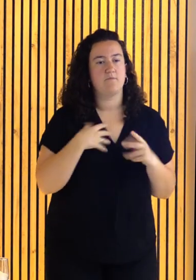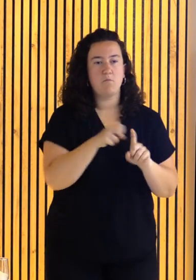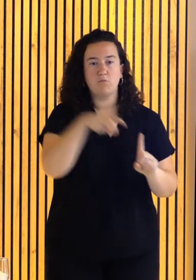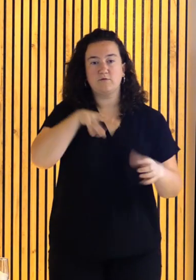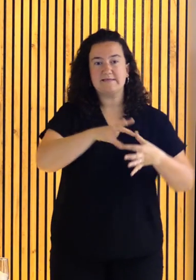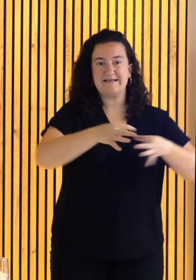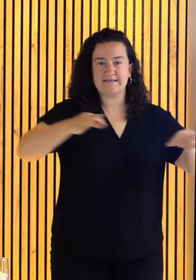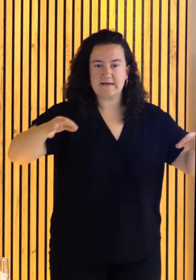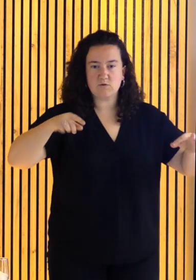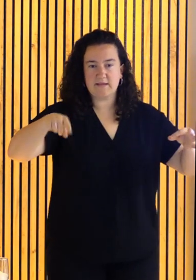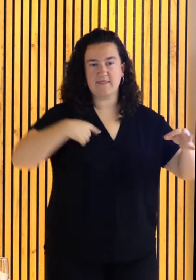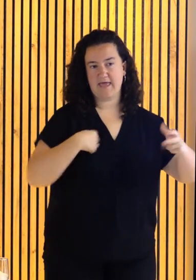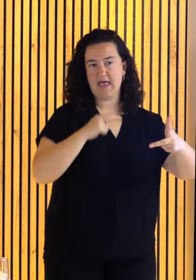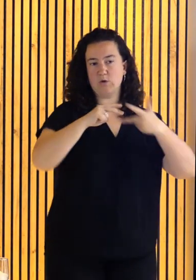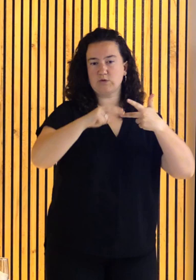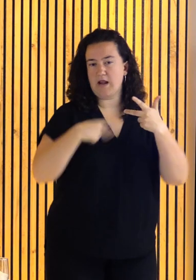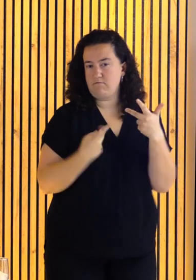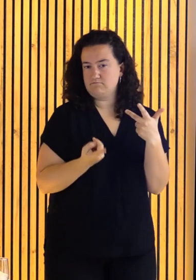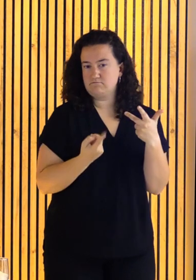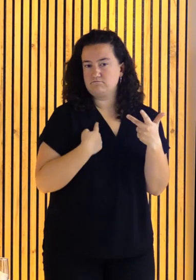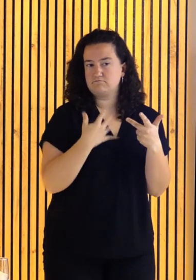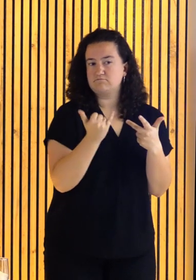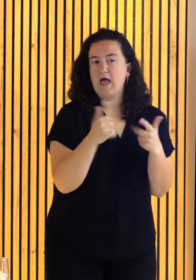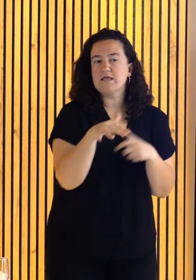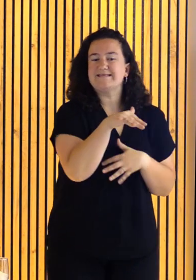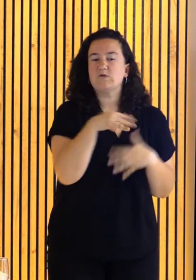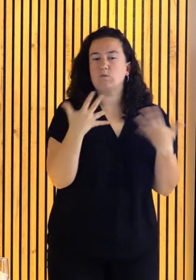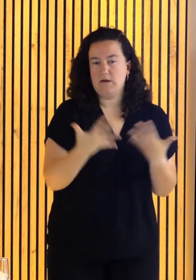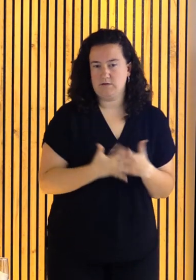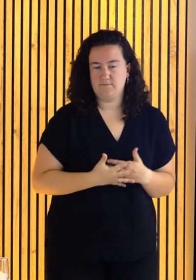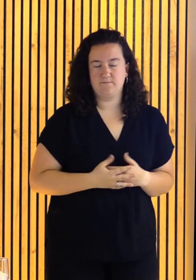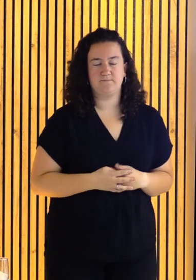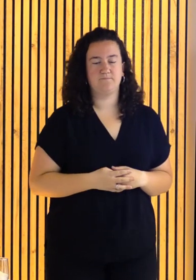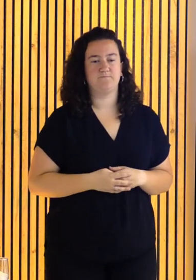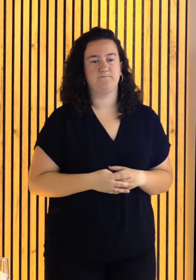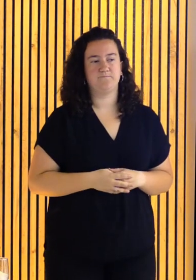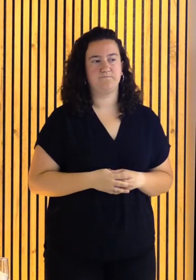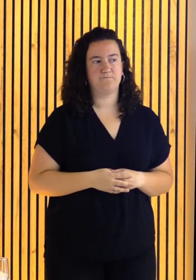zer leku daukan edo aztertzera. Bai? Piskat, euskararen euskarazek egiten duen hausnarketa.